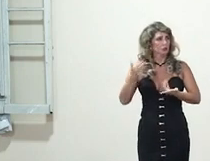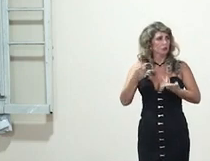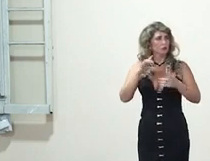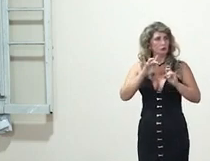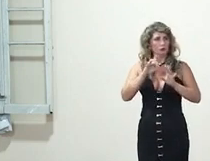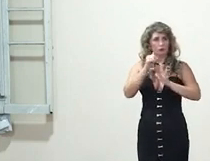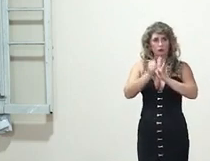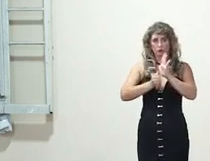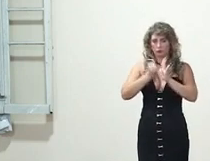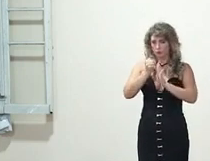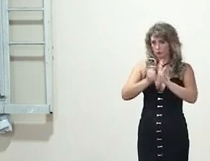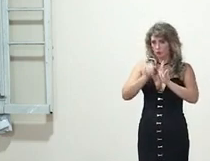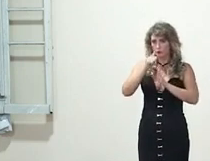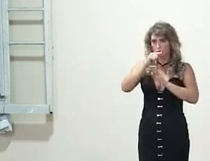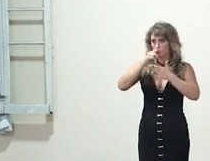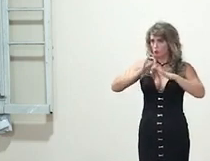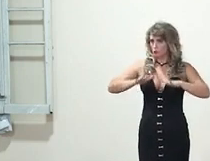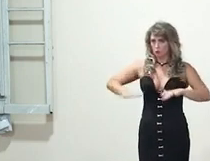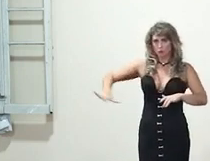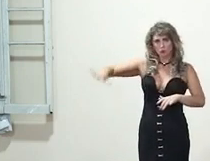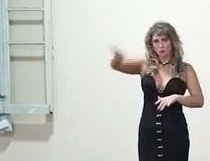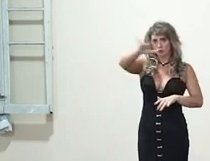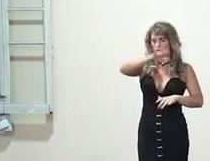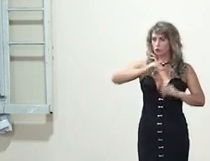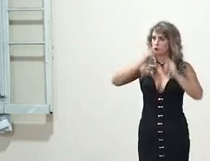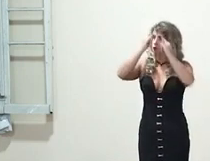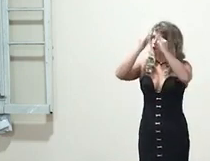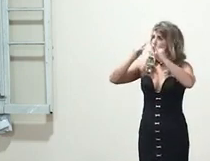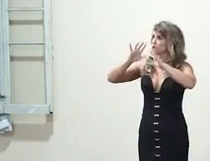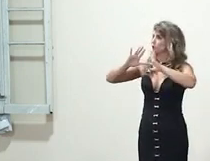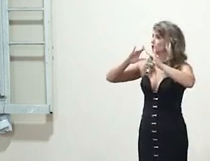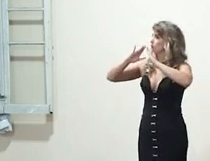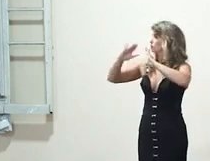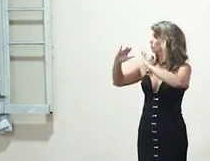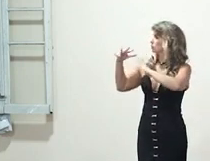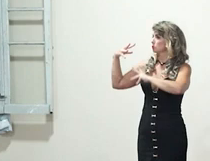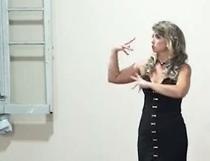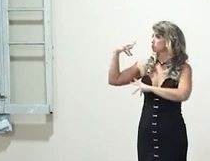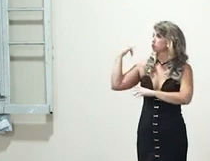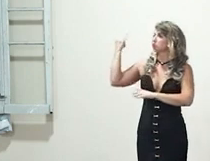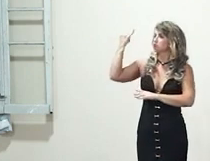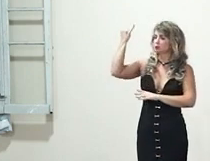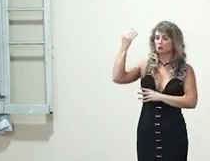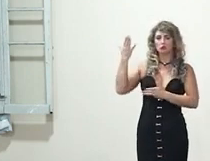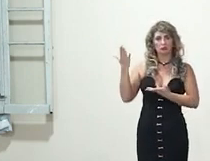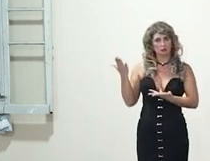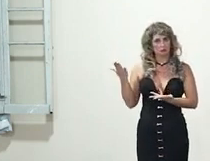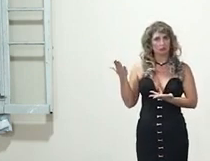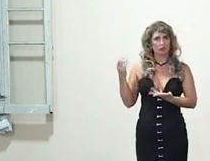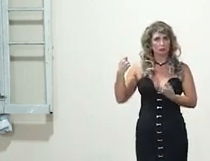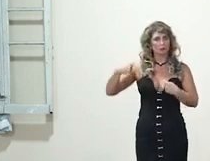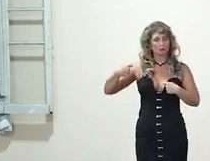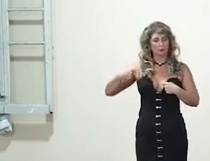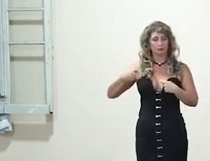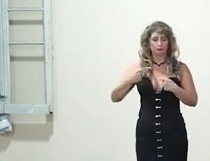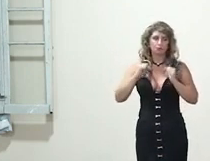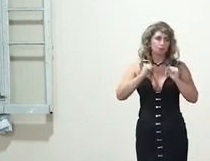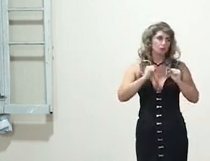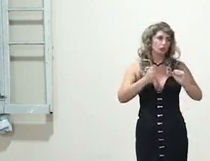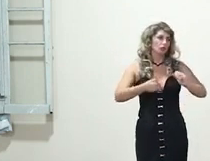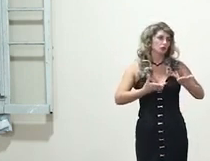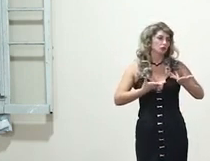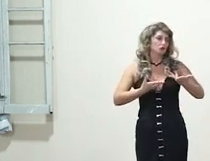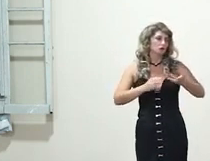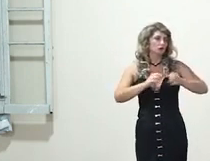Paranaguá especificamente, mas do litoral inteiro, todos os casarões são importantes, eu não vejo de outra forma. E que puder, a gente vai estar